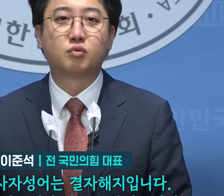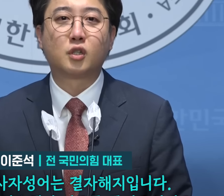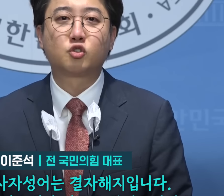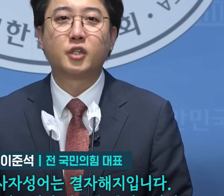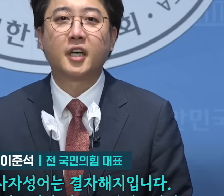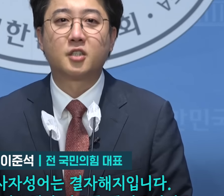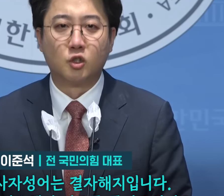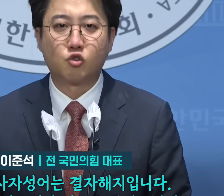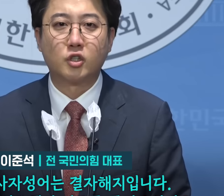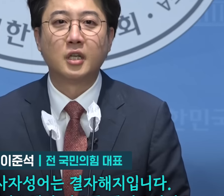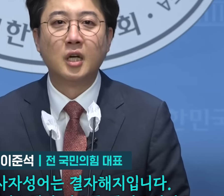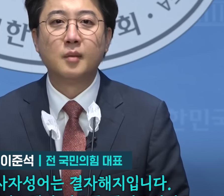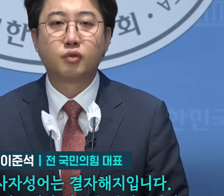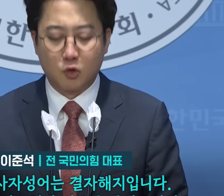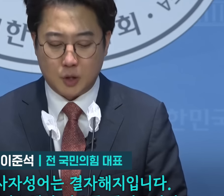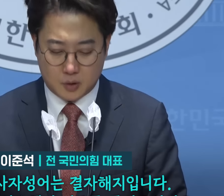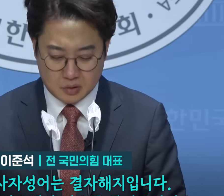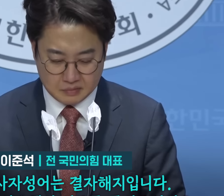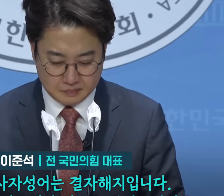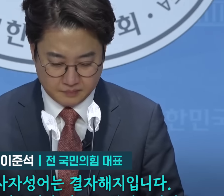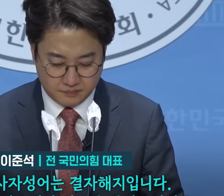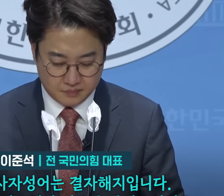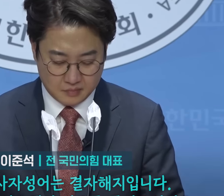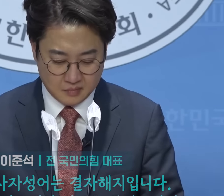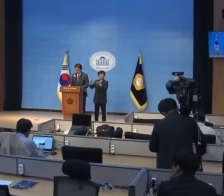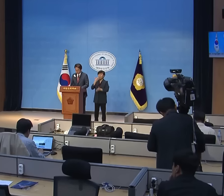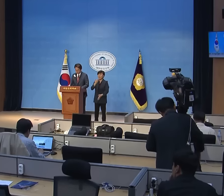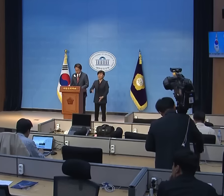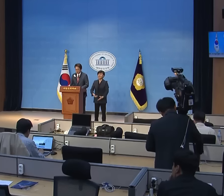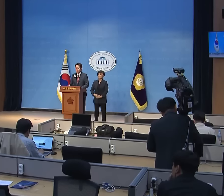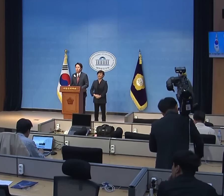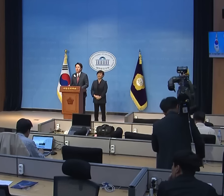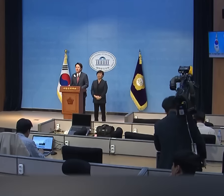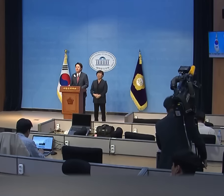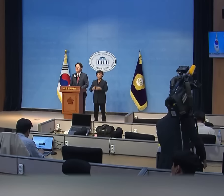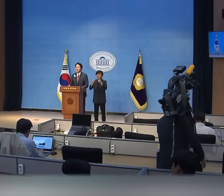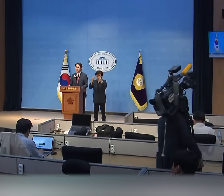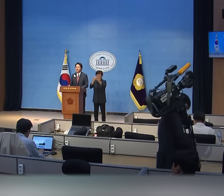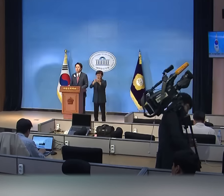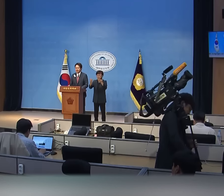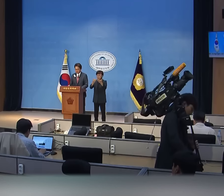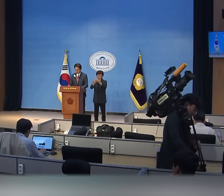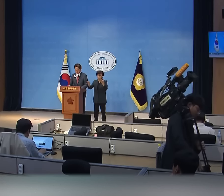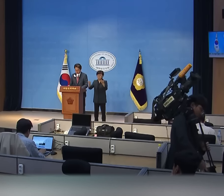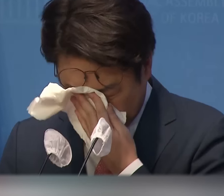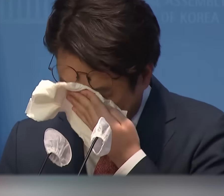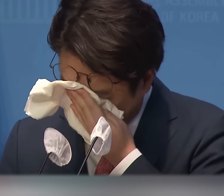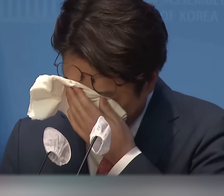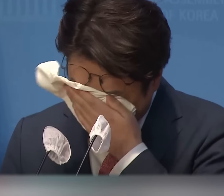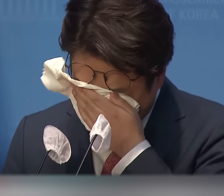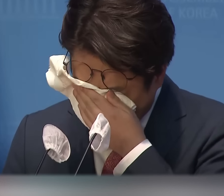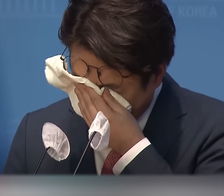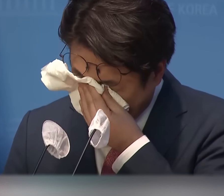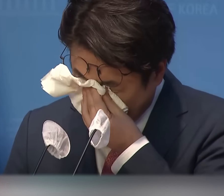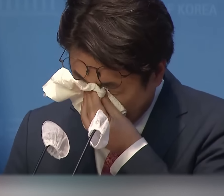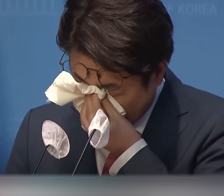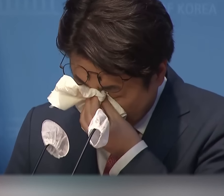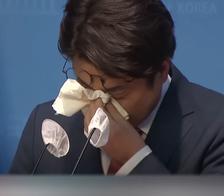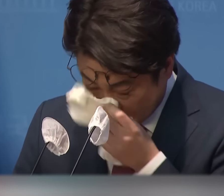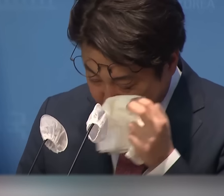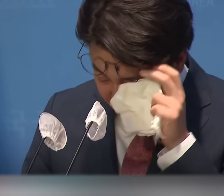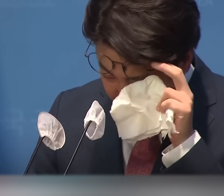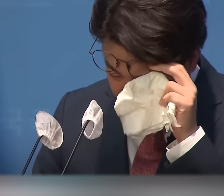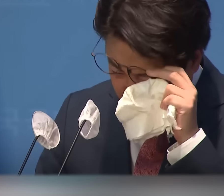집단 무권 수행의 저주를 풀어주십시오. 이 전 대표는 기자회견 과정에서 감정을 추스리지 못해 여러